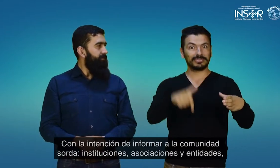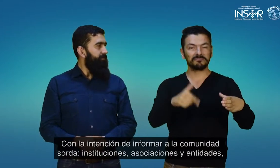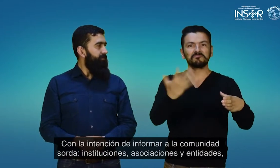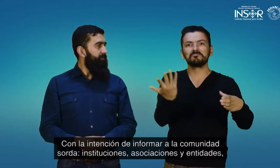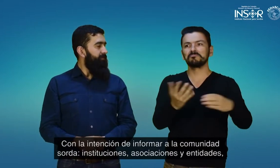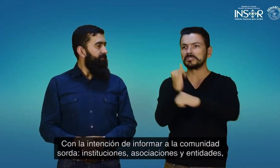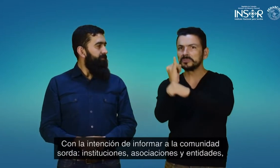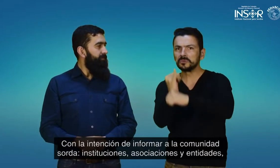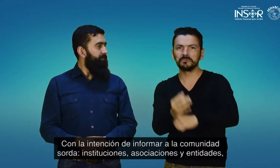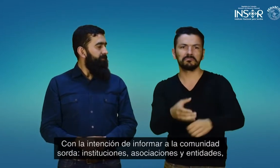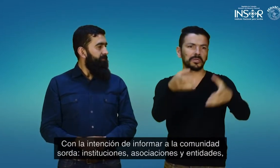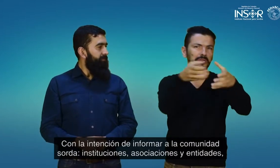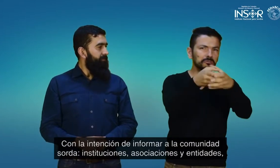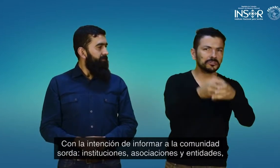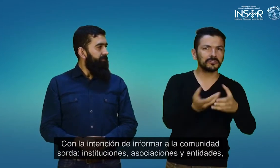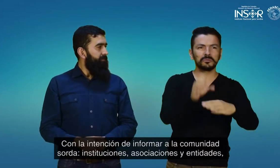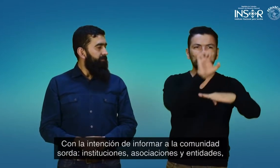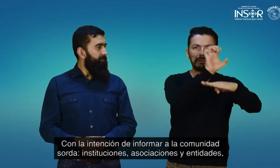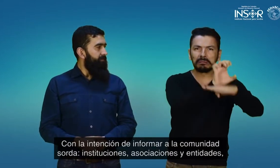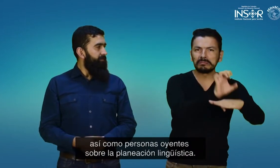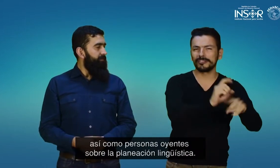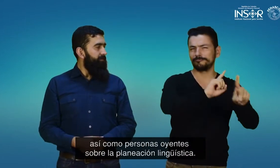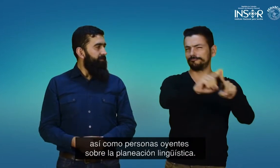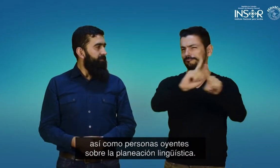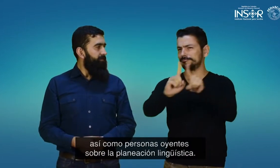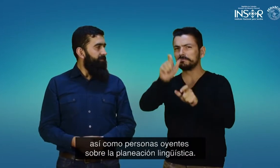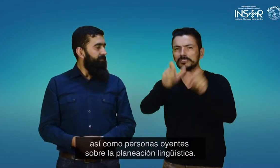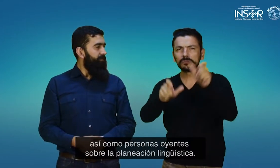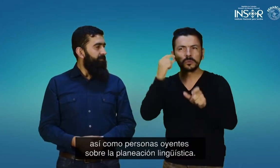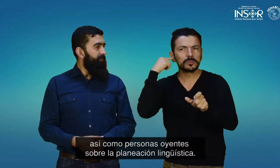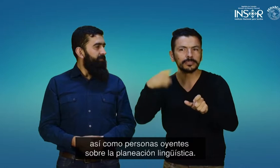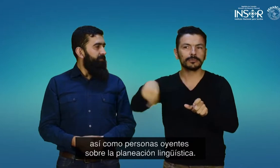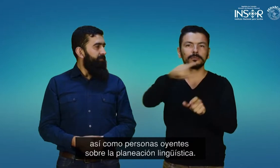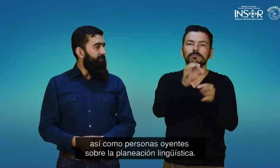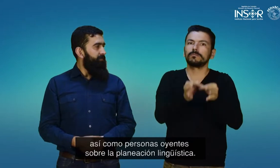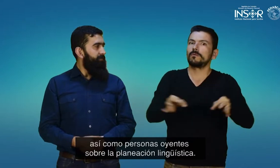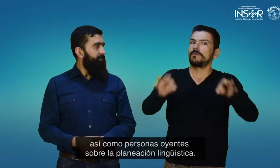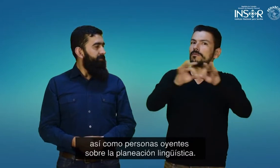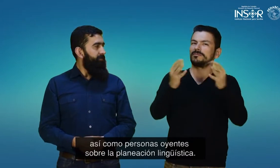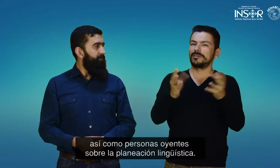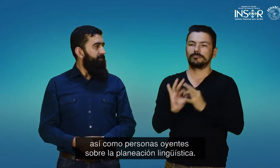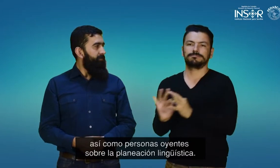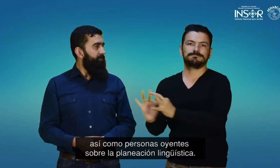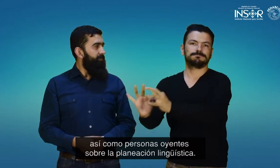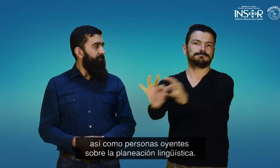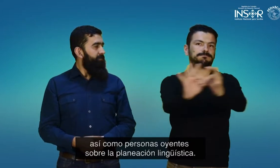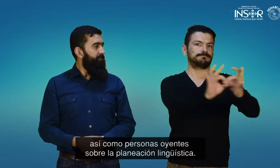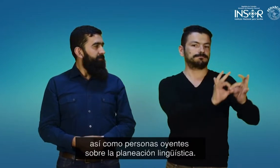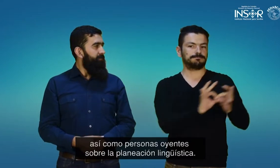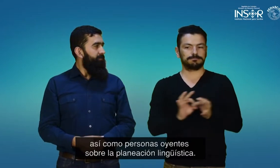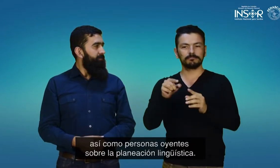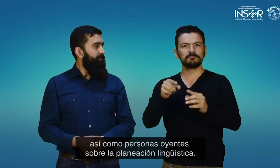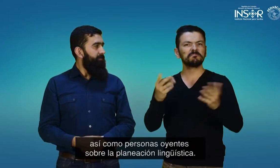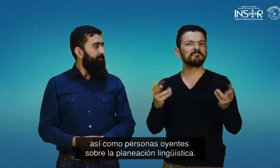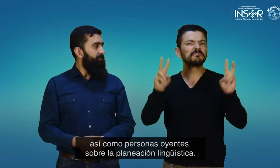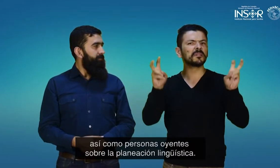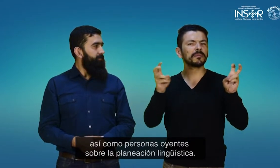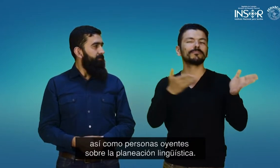asociaciones y entidades, así como personas oyentes, sobre la planeación lingüística.